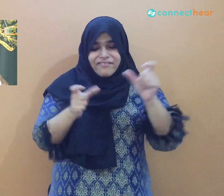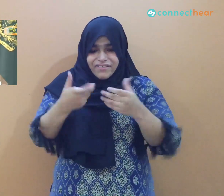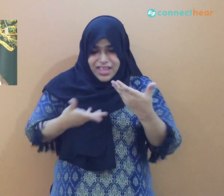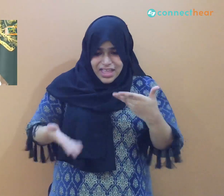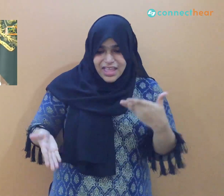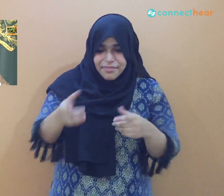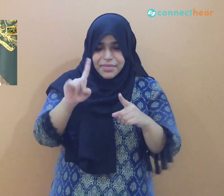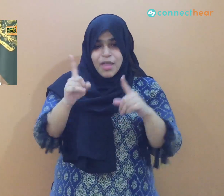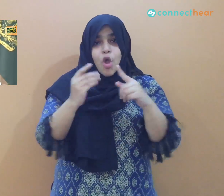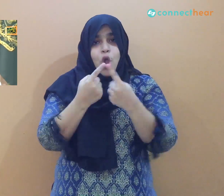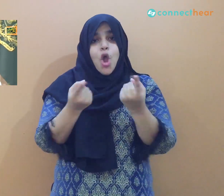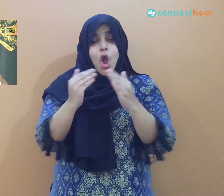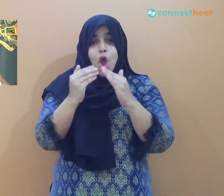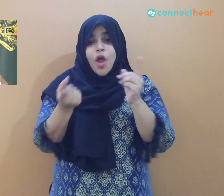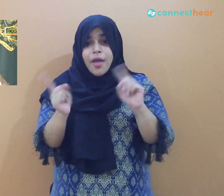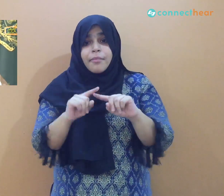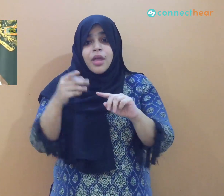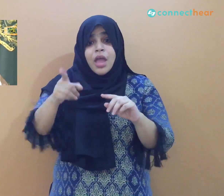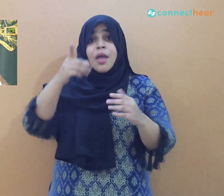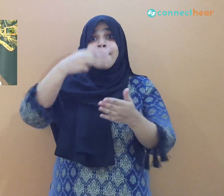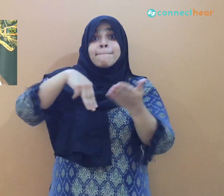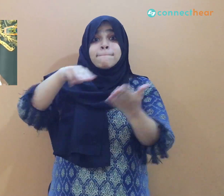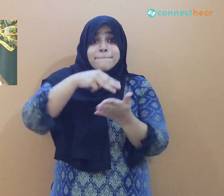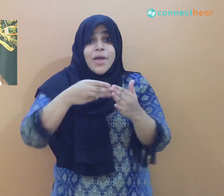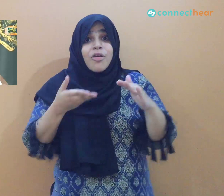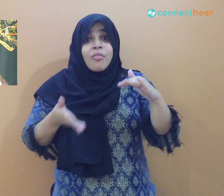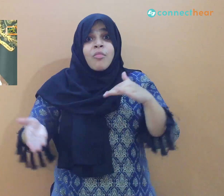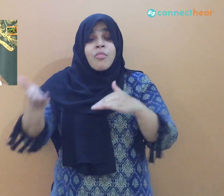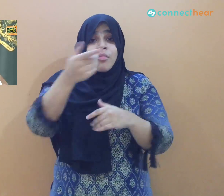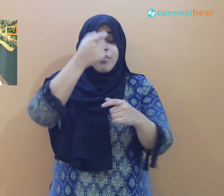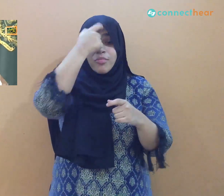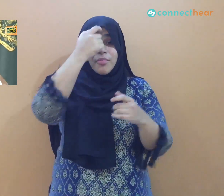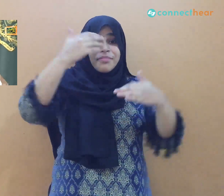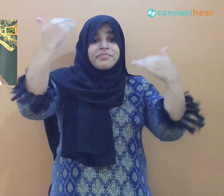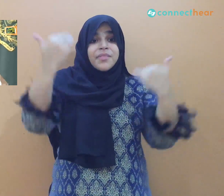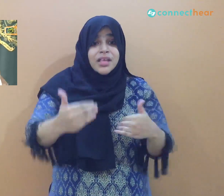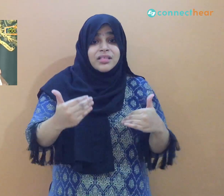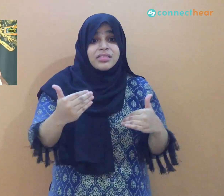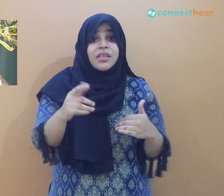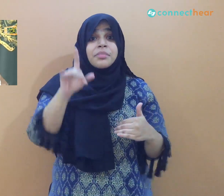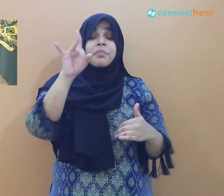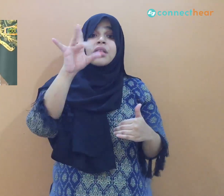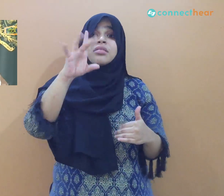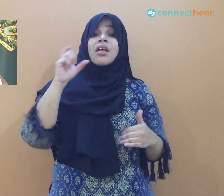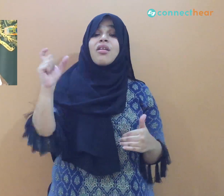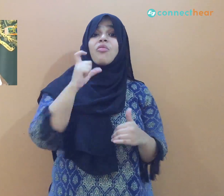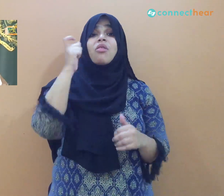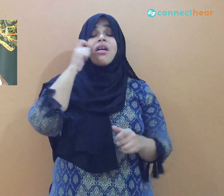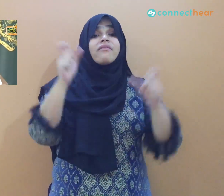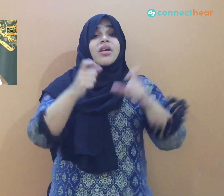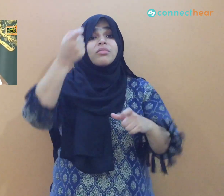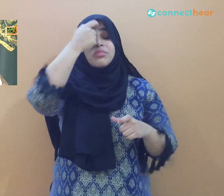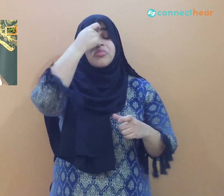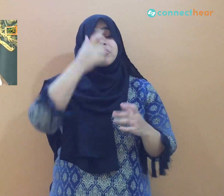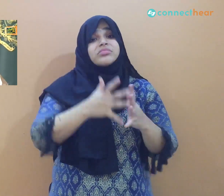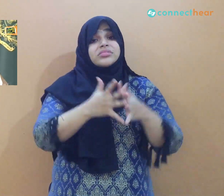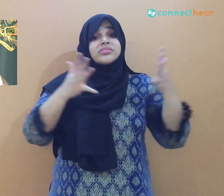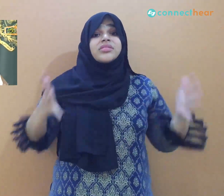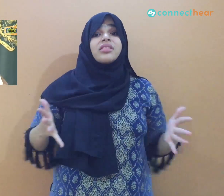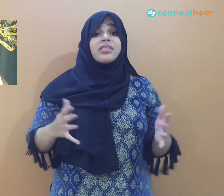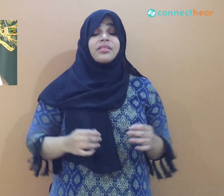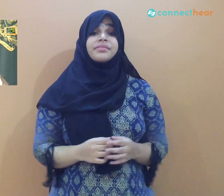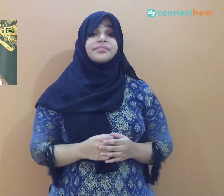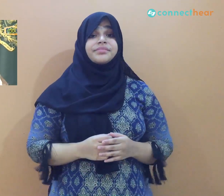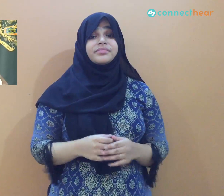تو سارے ملک میں اس وقت جو لوگ متاثر ہیں لاک ڈاؤن سے وہ 15 کروڑ ہیں۔ تو میں